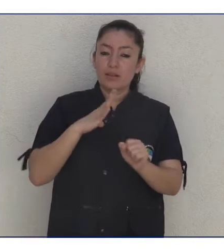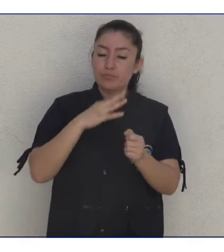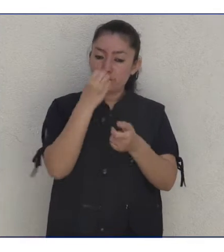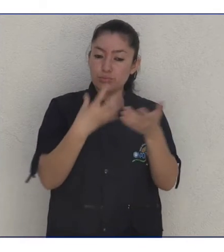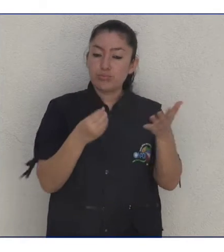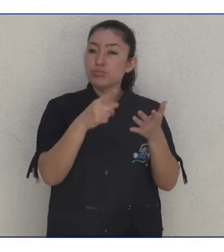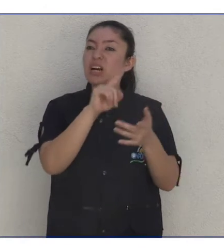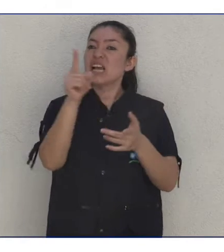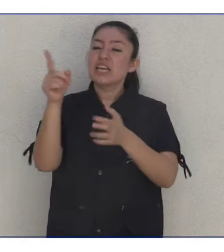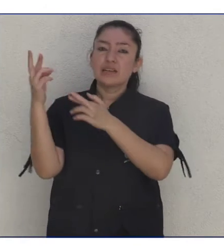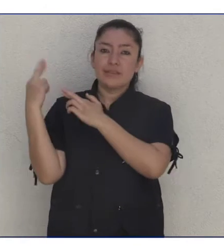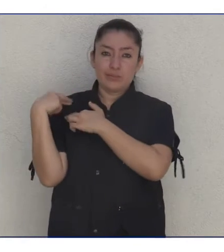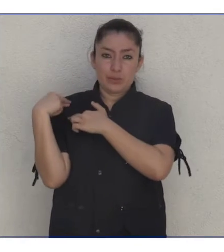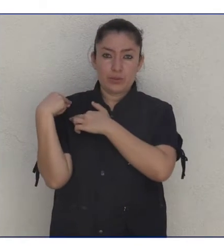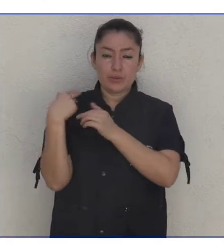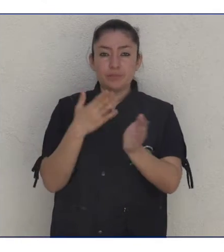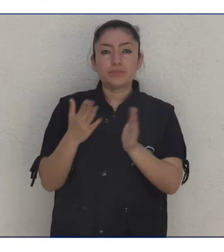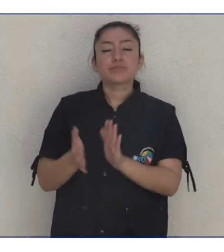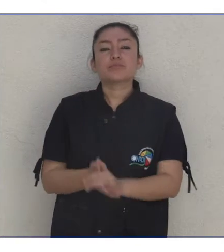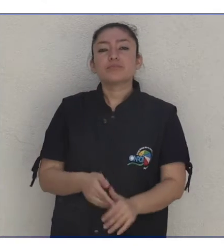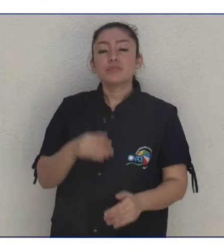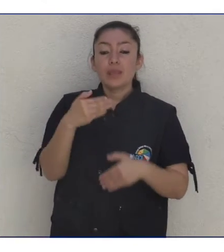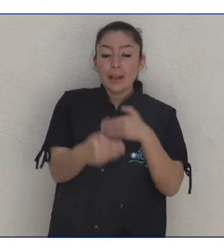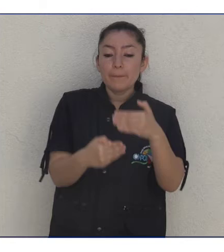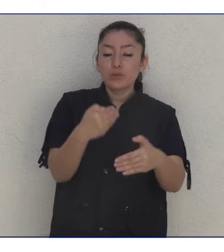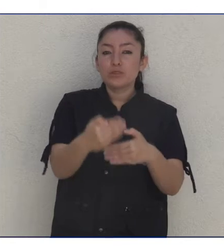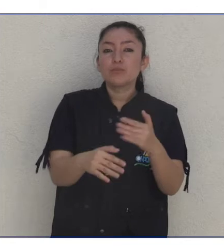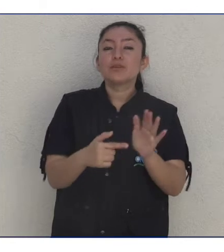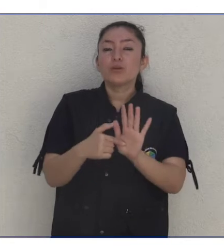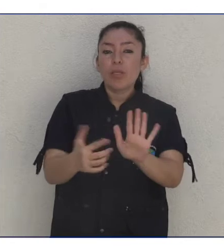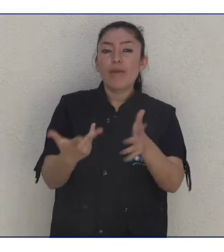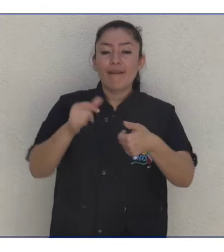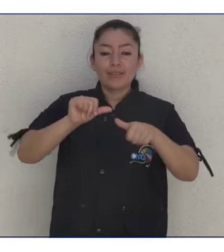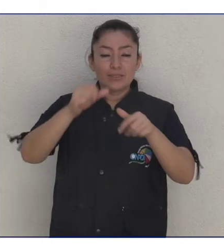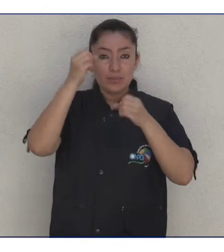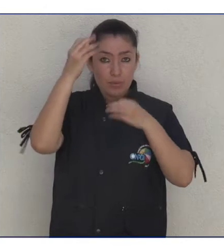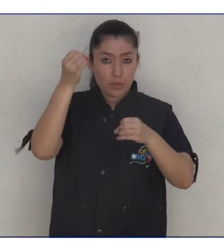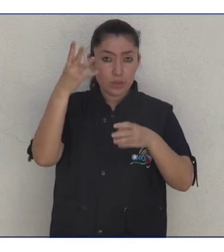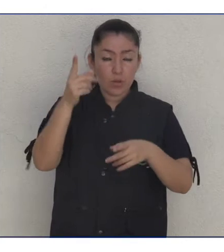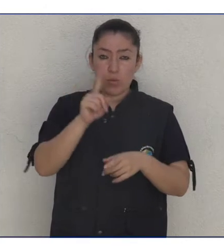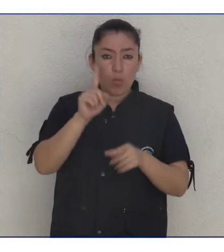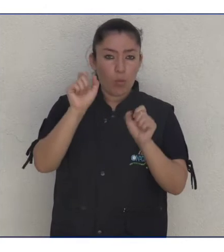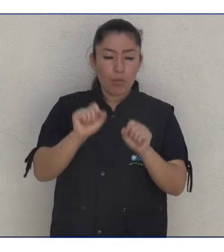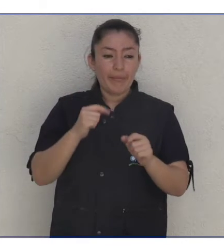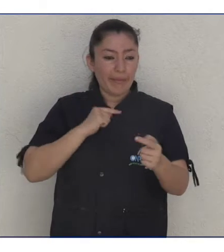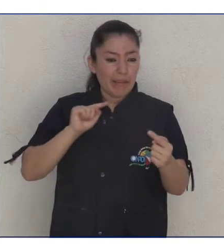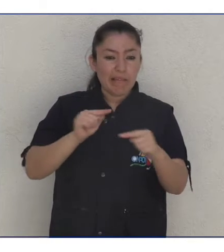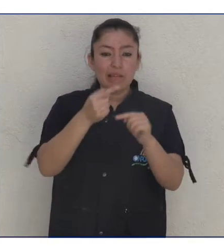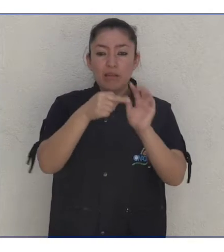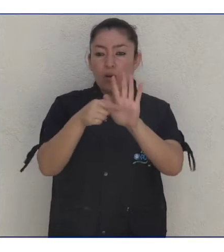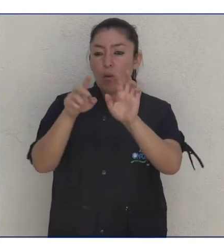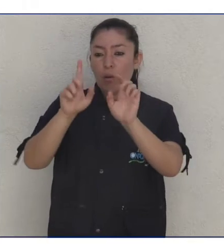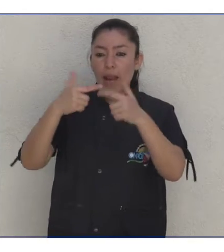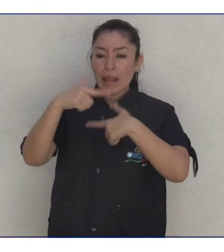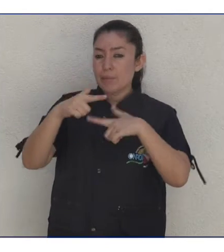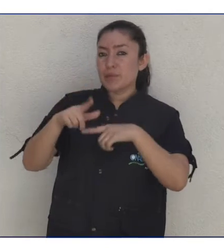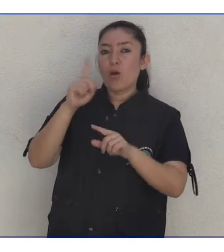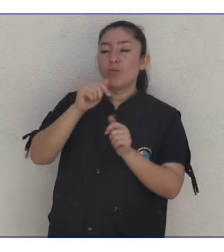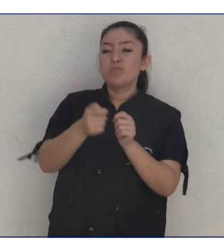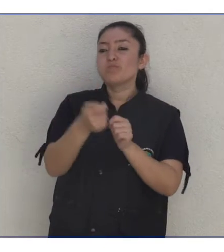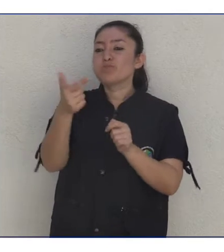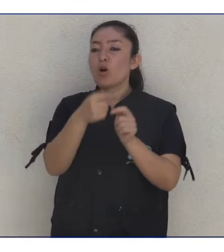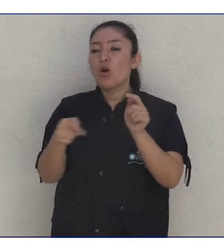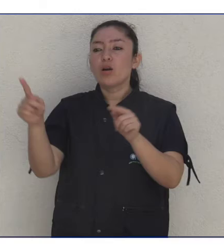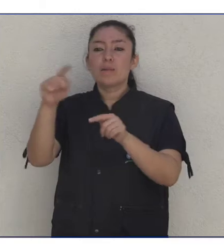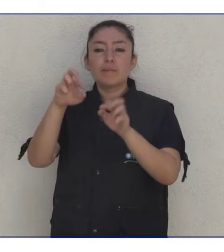remitirla inmediatamente a quien corresponda. El procedimiento de acceso a la información no perjudicará, limitará o sustituirá